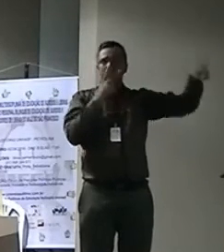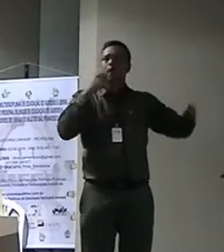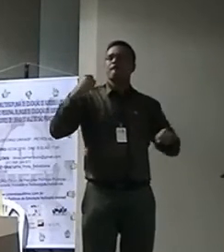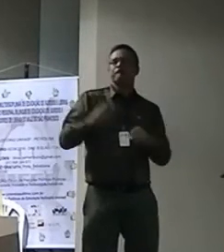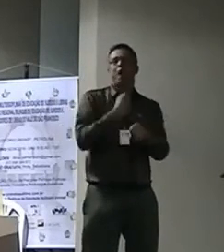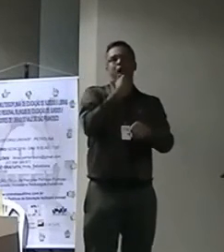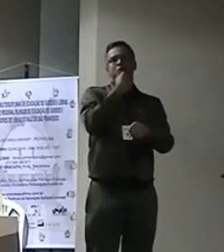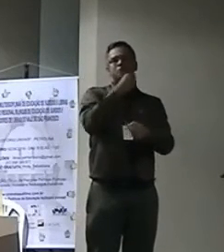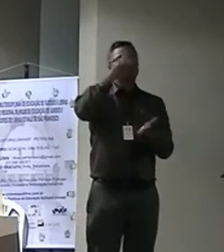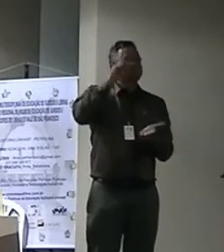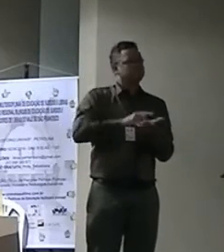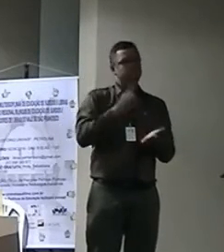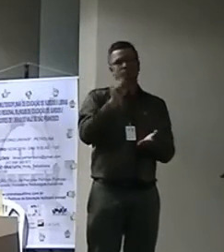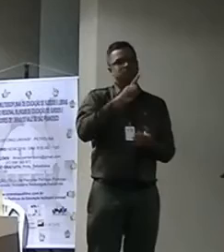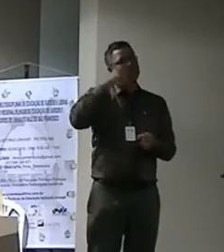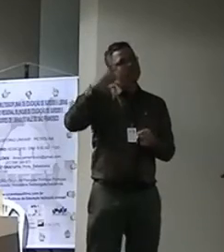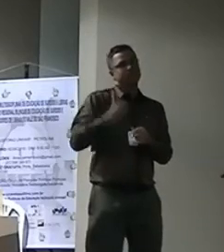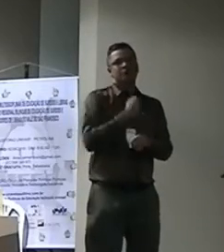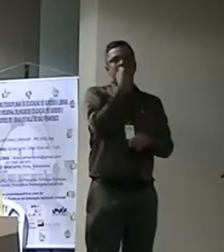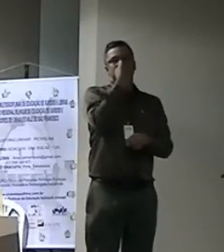é inclusiva.